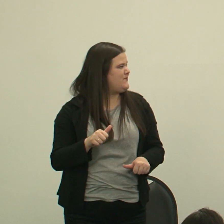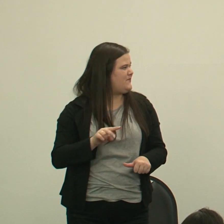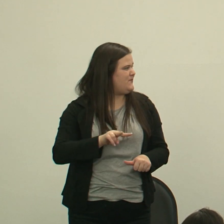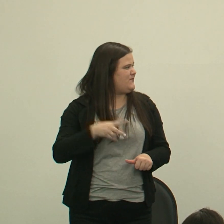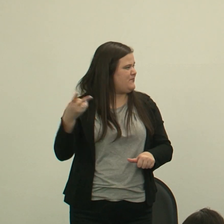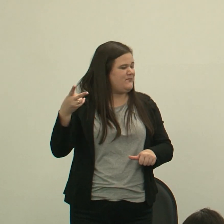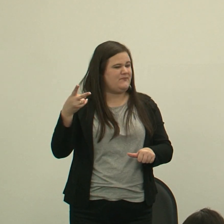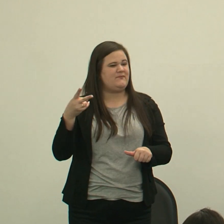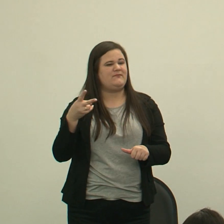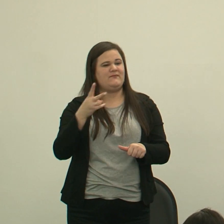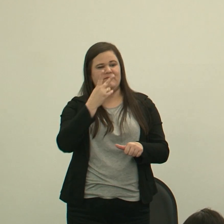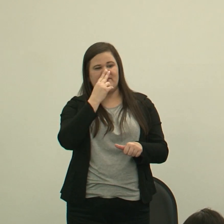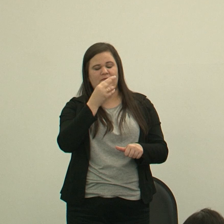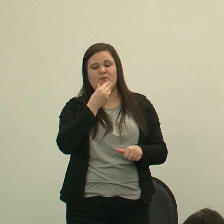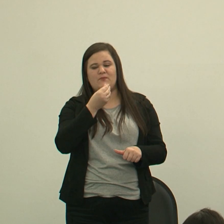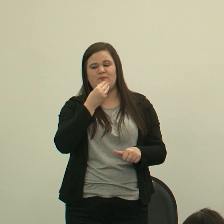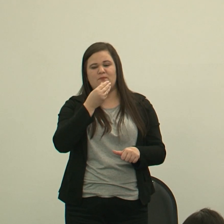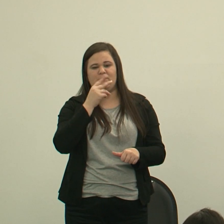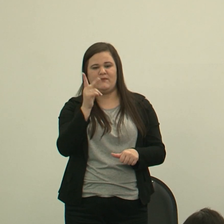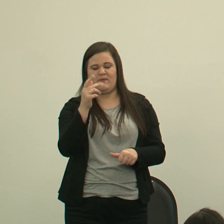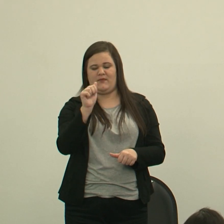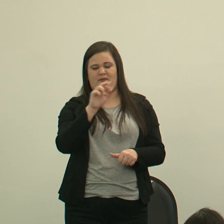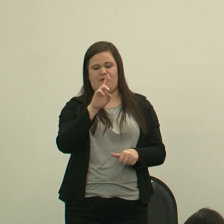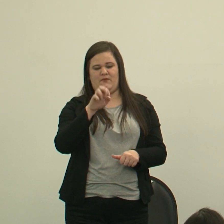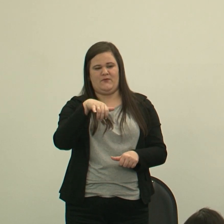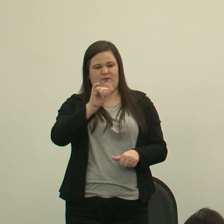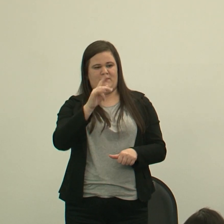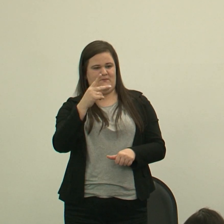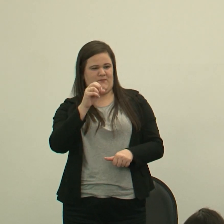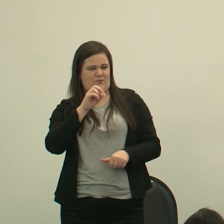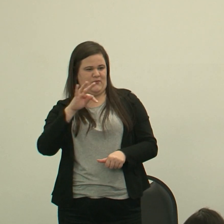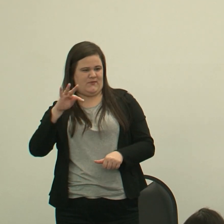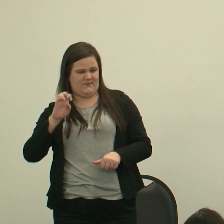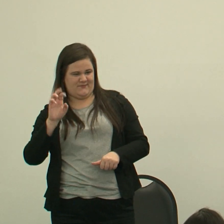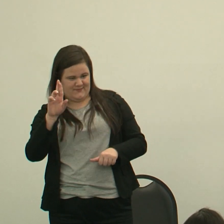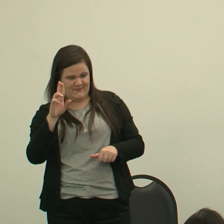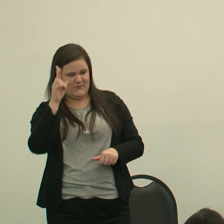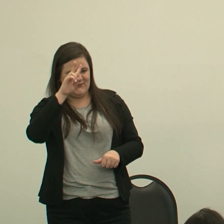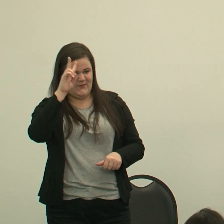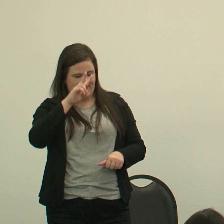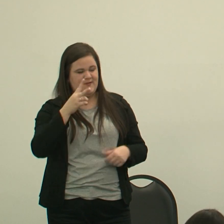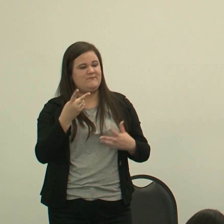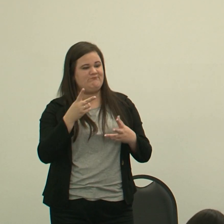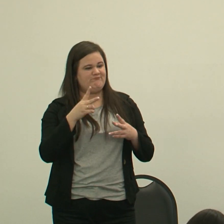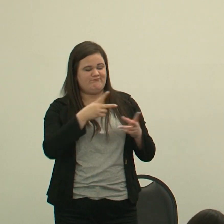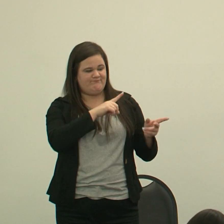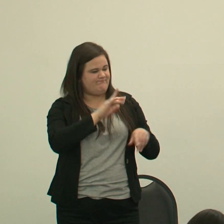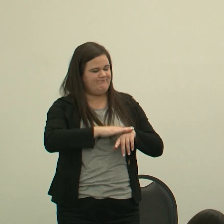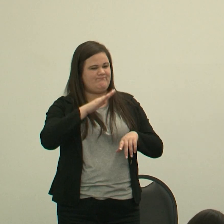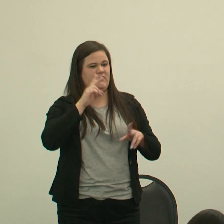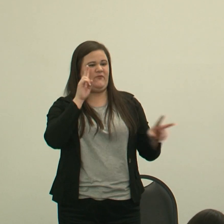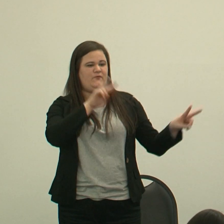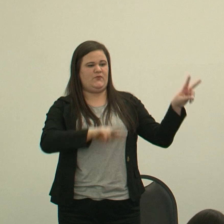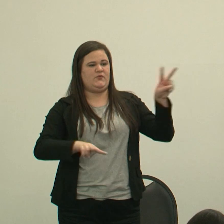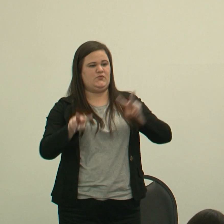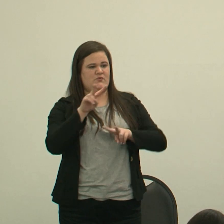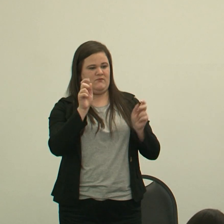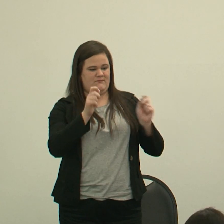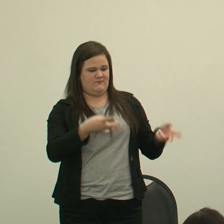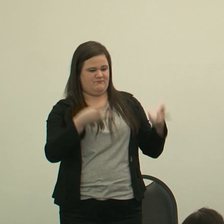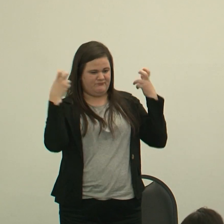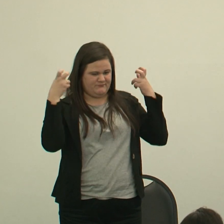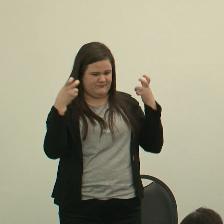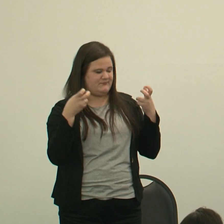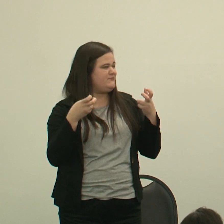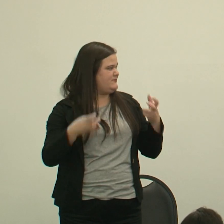Quer dizer, uma história super dos mais novos também, super interessante, totalmente visual essa. Você vê ali o